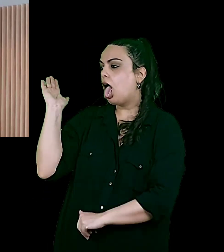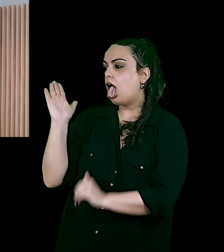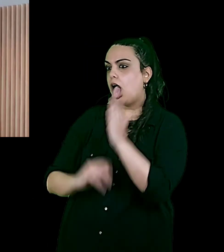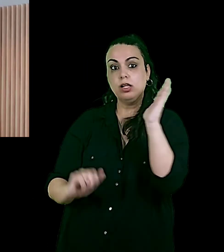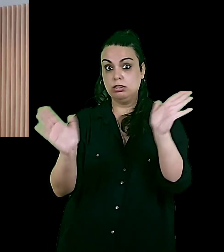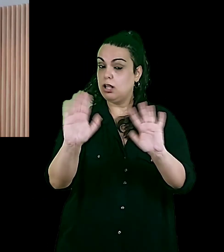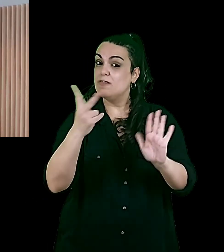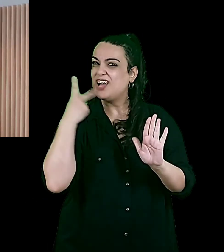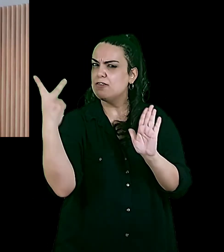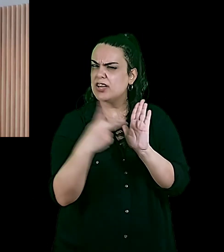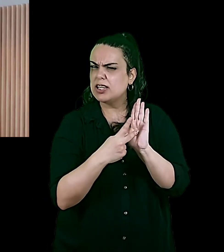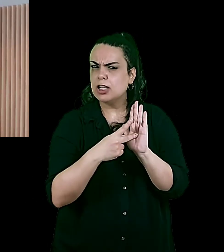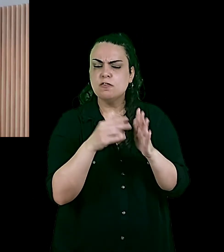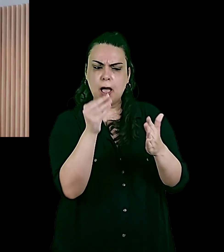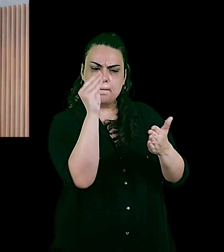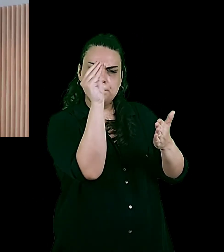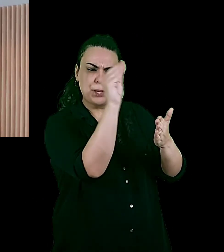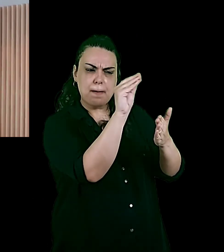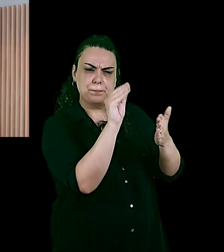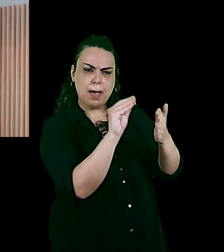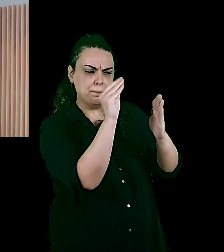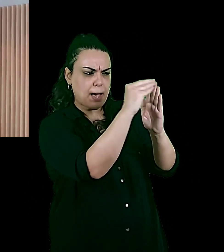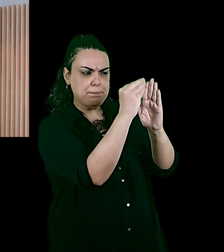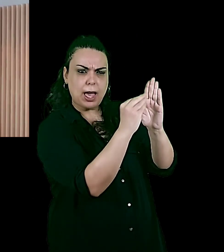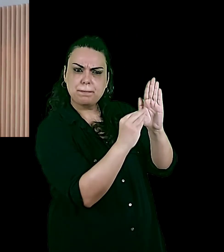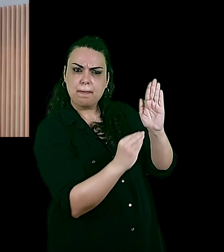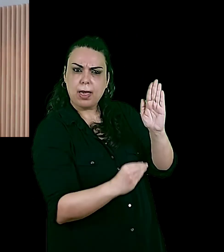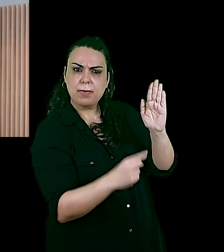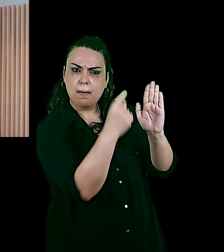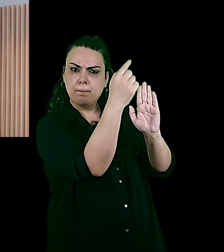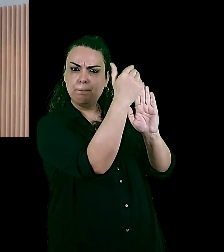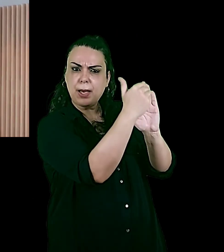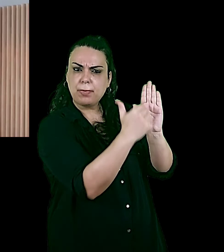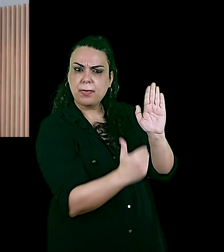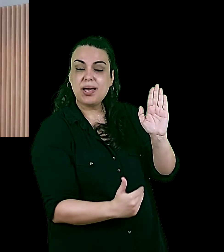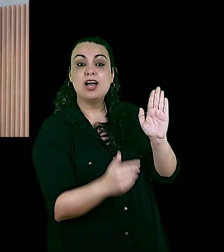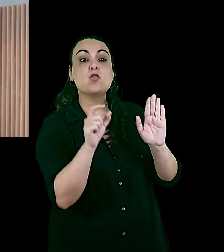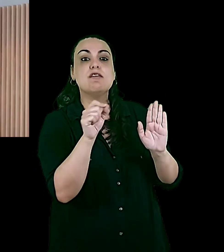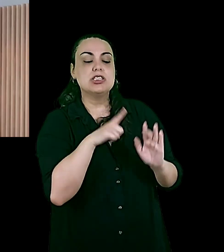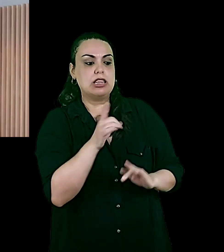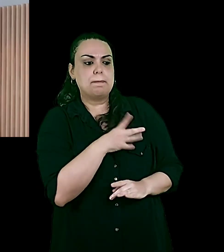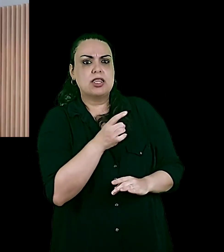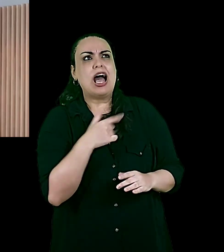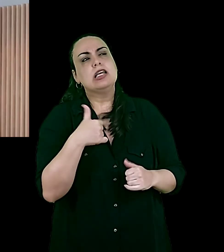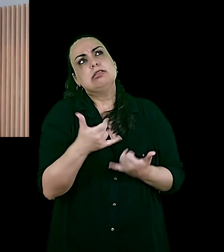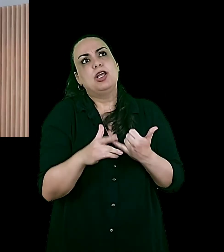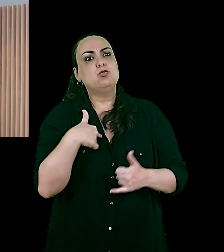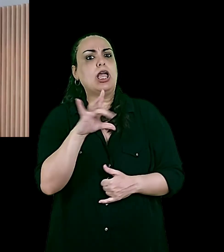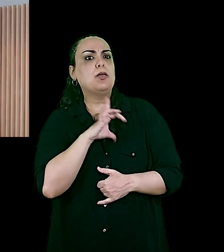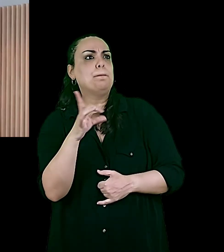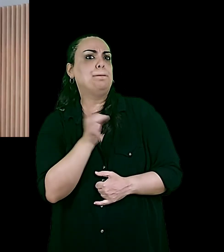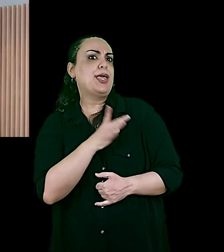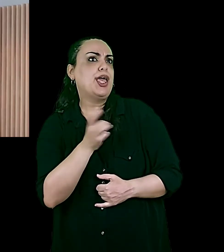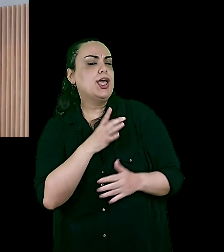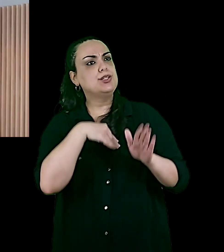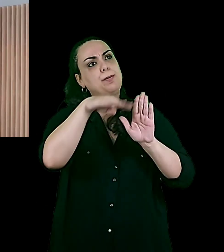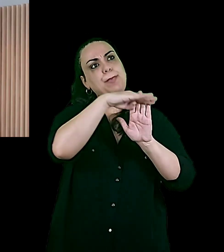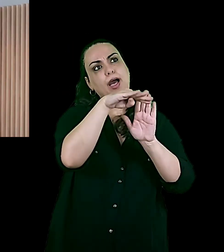listar as áreas que você tem medo e que você sabe que precisa romper, mas pelo medo você não rompeu até